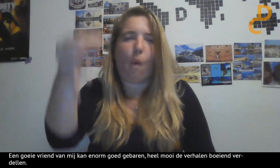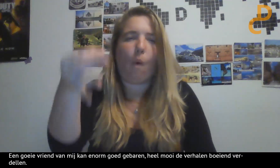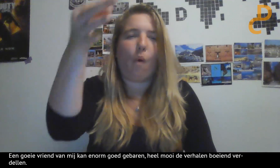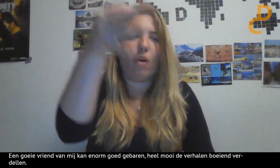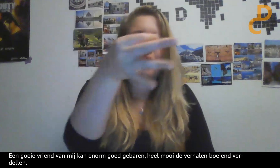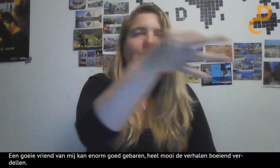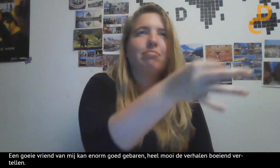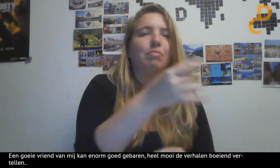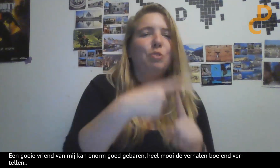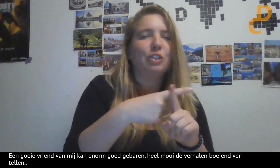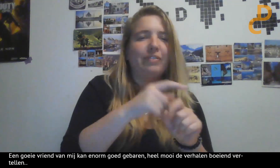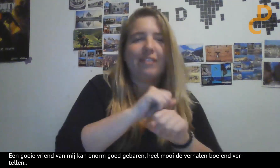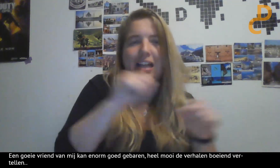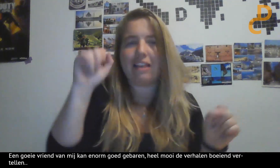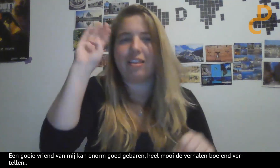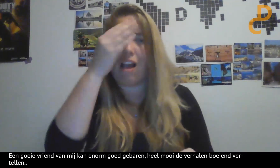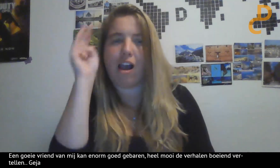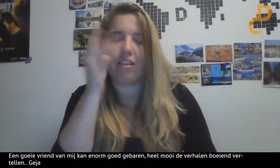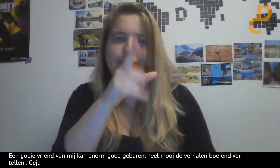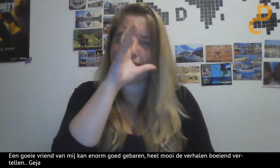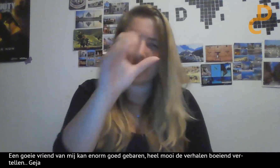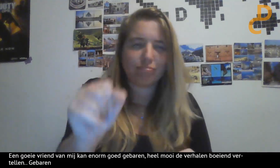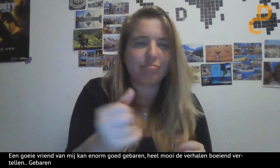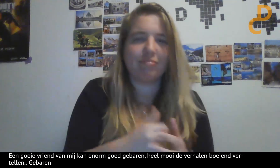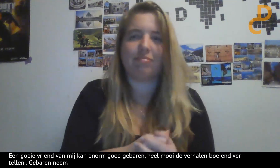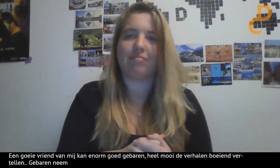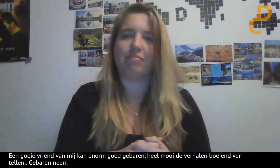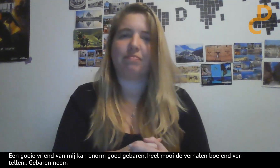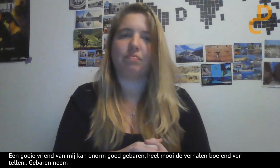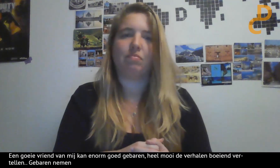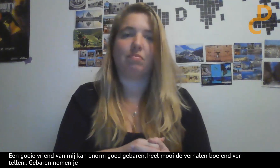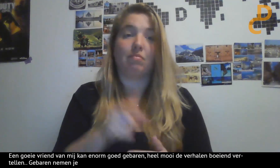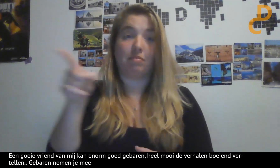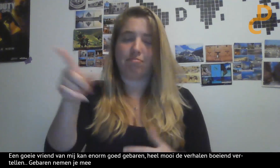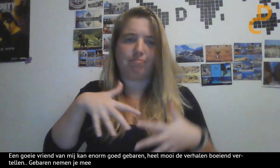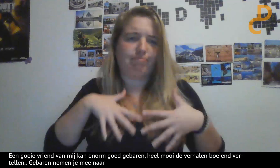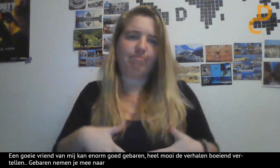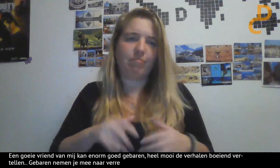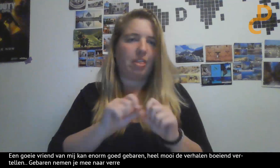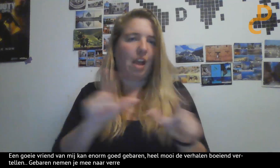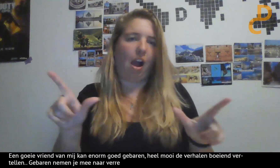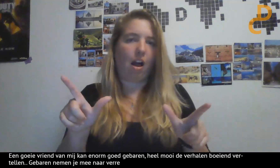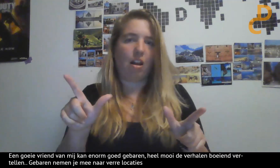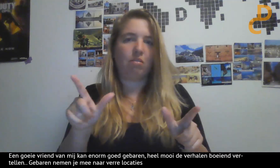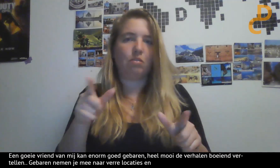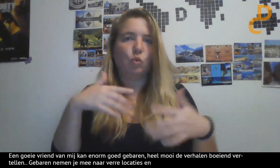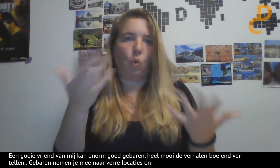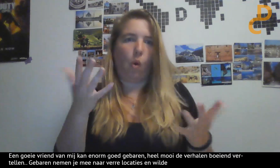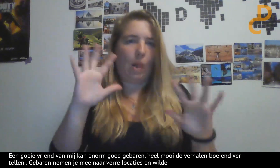Met de gebaren neem je mee naar verre locaties. En naar wilde nachten. Fascinerend. De taal zit in